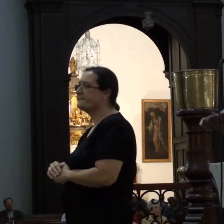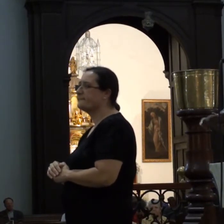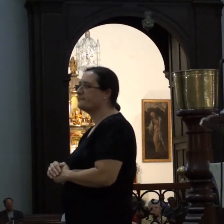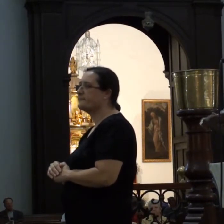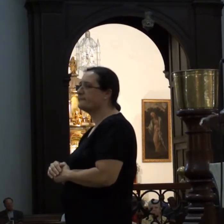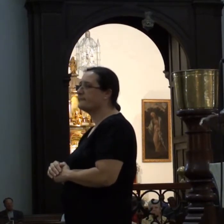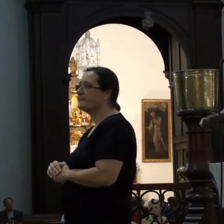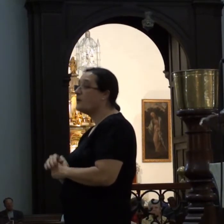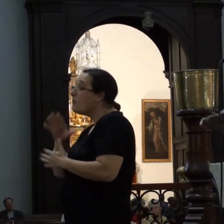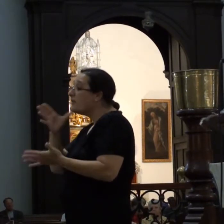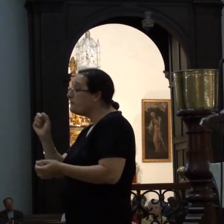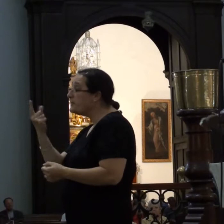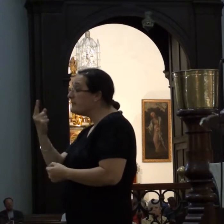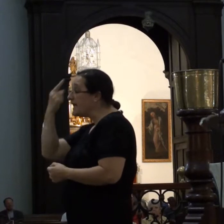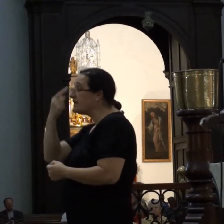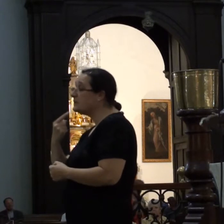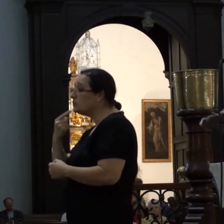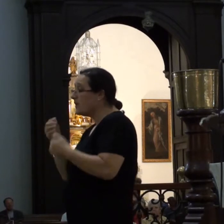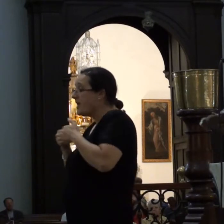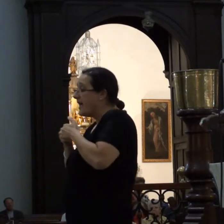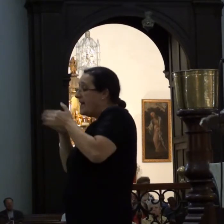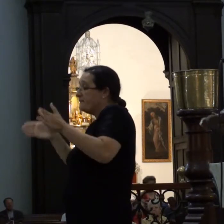por lo tanto primera actitud